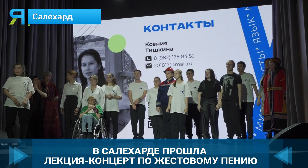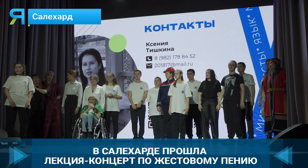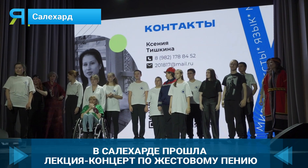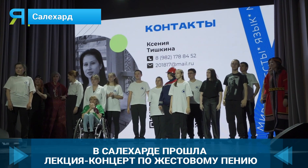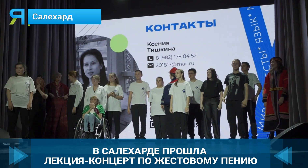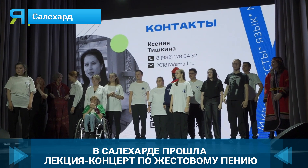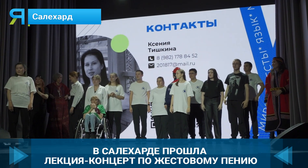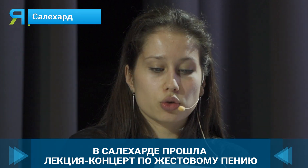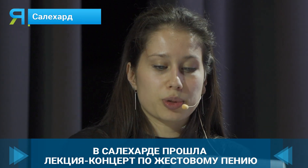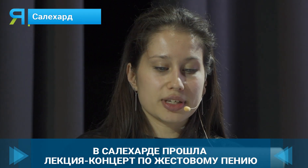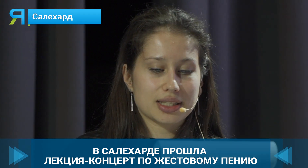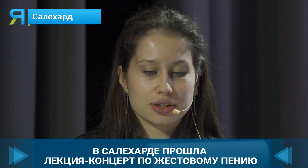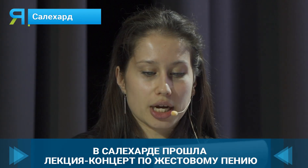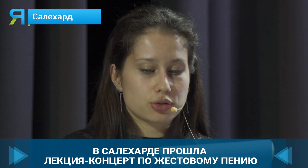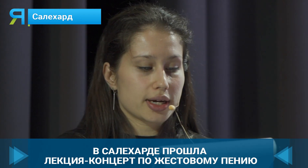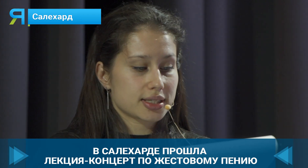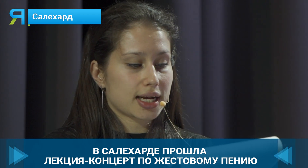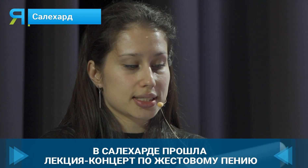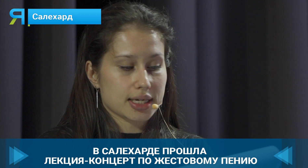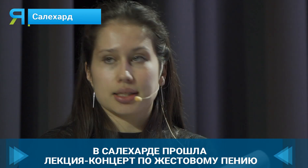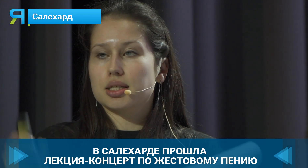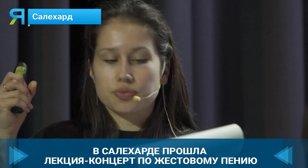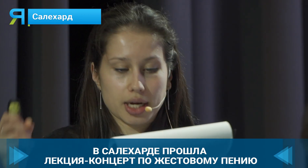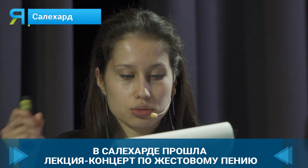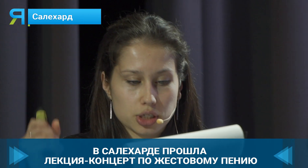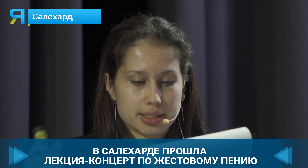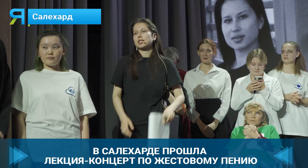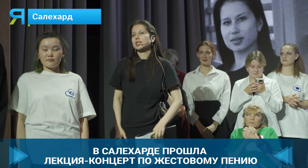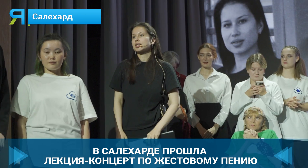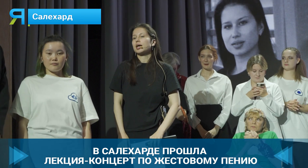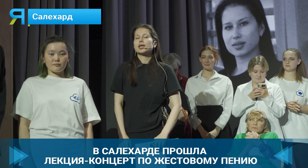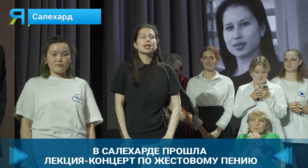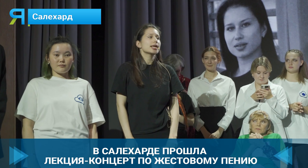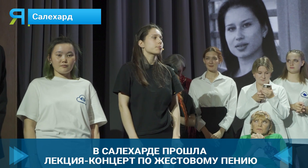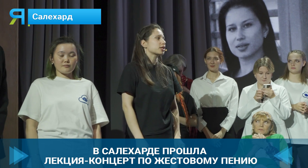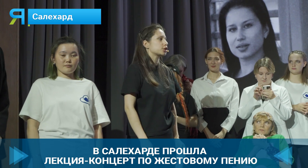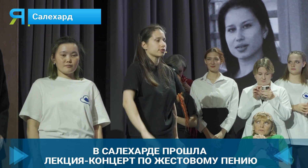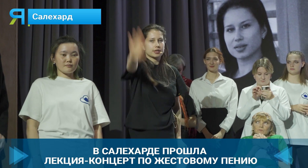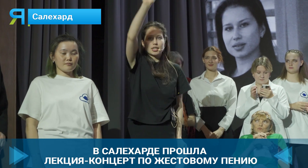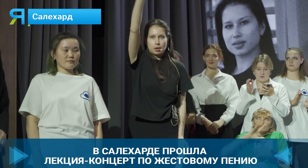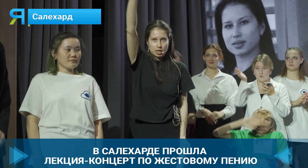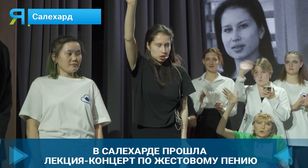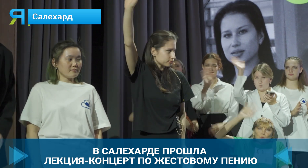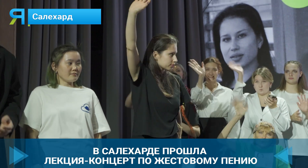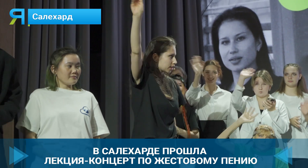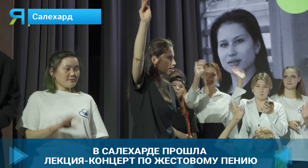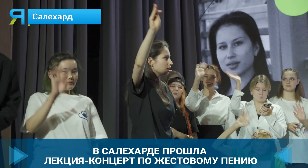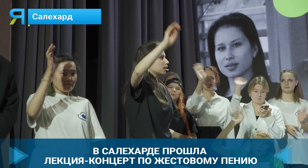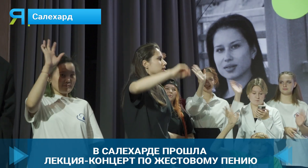Как и Ксения Тишкина. В 2019 году девушке предложили сделать операцию на голосовых связках. Почти месяц тишины обернулся изучением